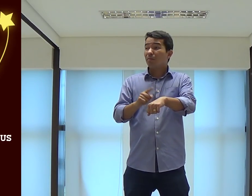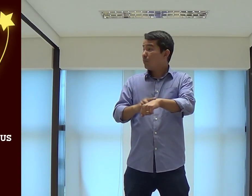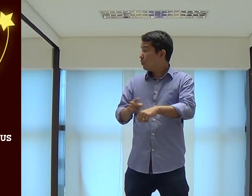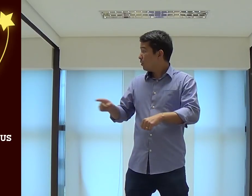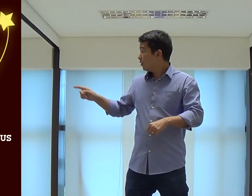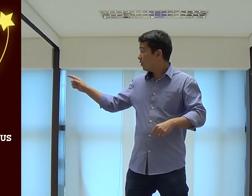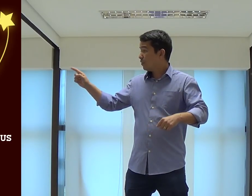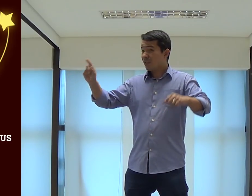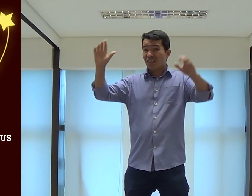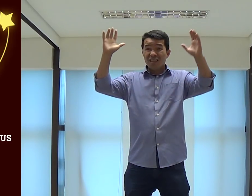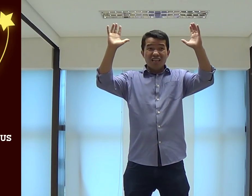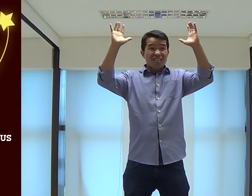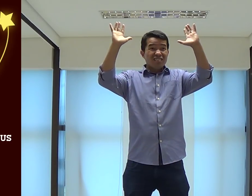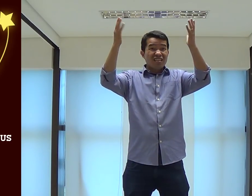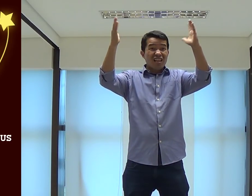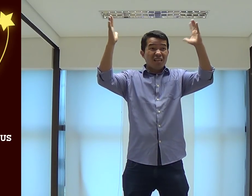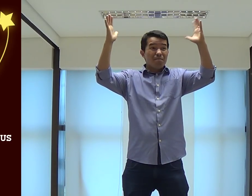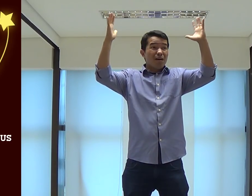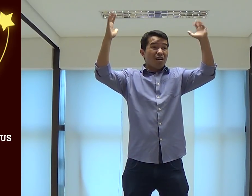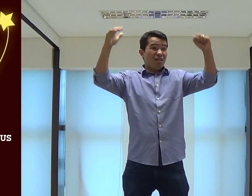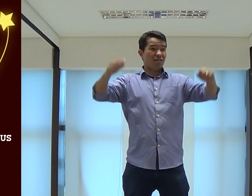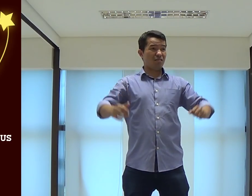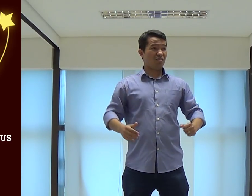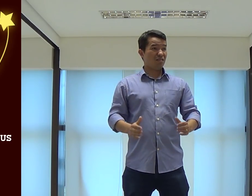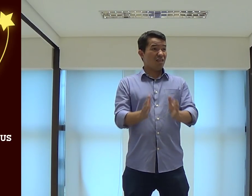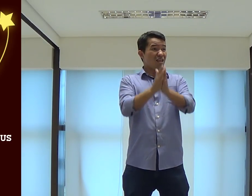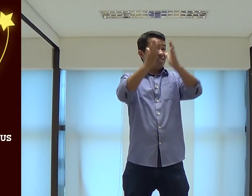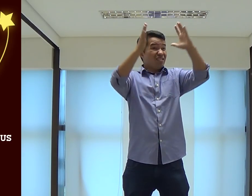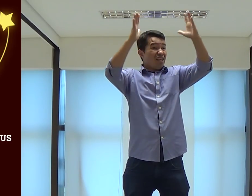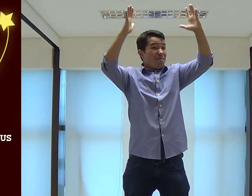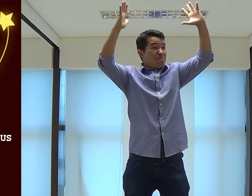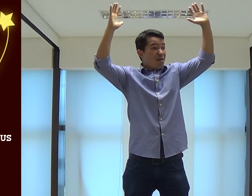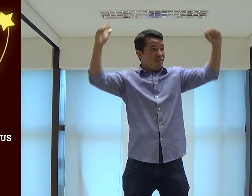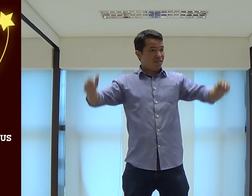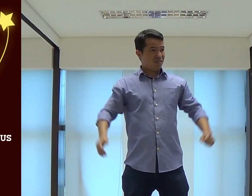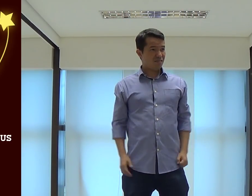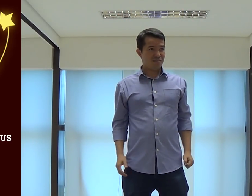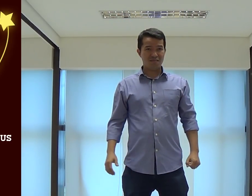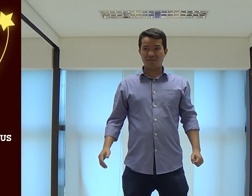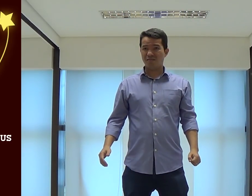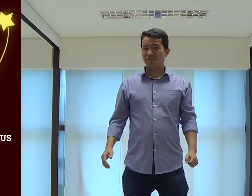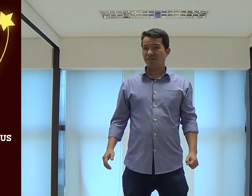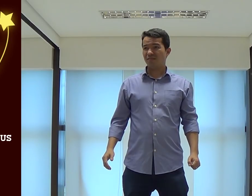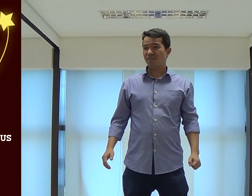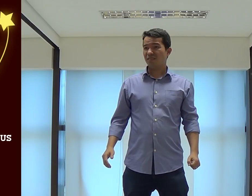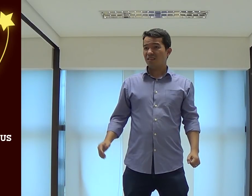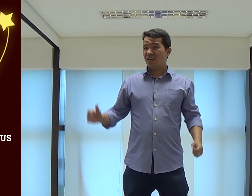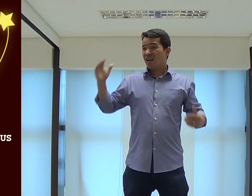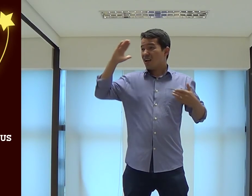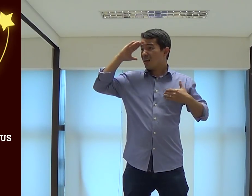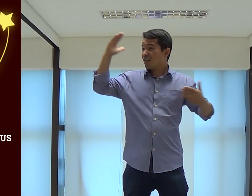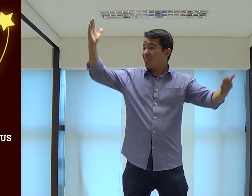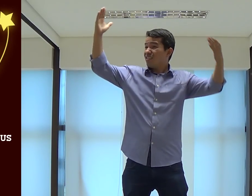é o tempo do quê? De celebrar. É um tempo de celebração. Né,